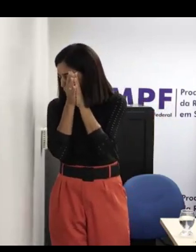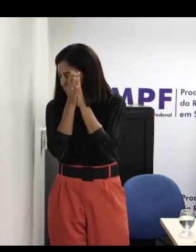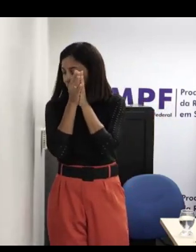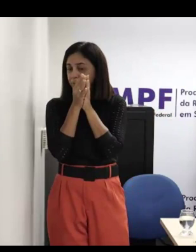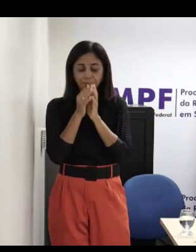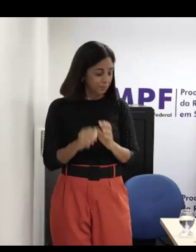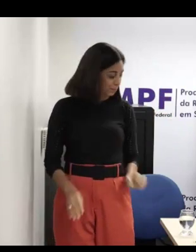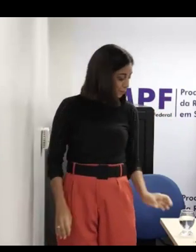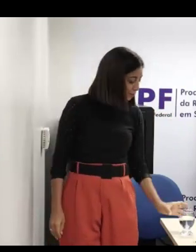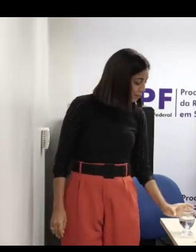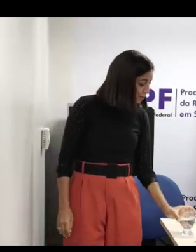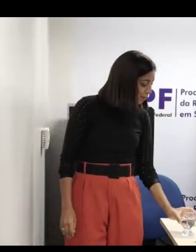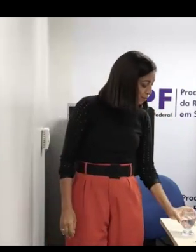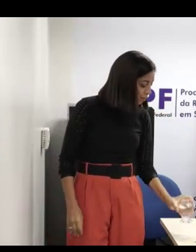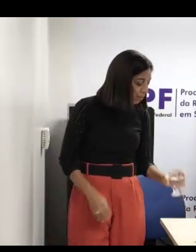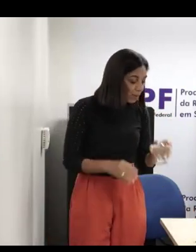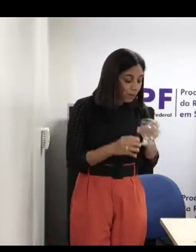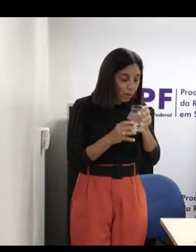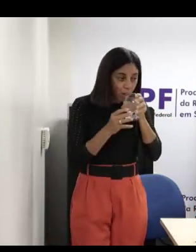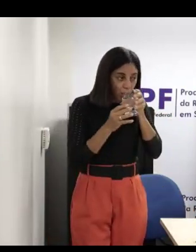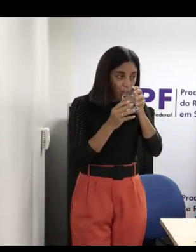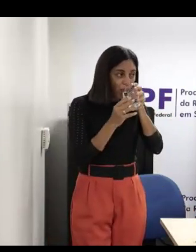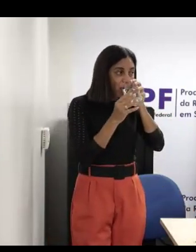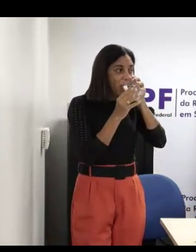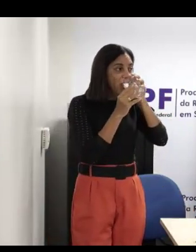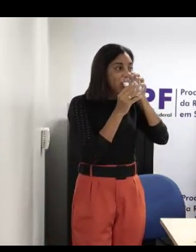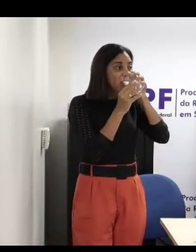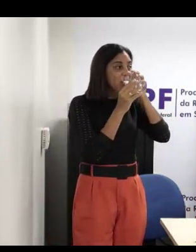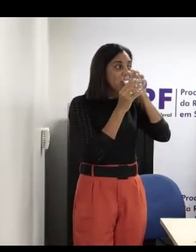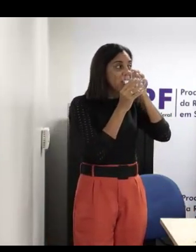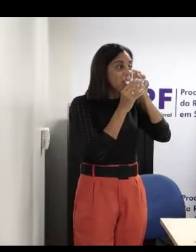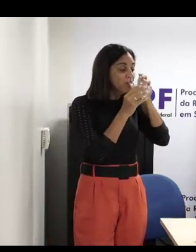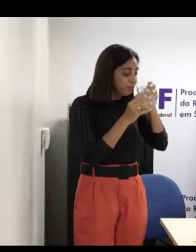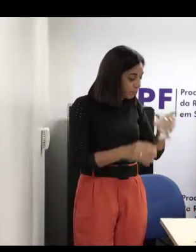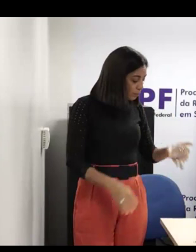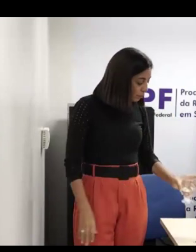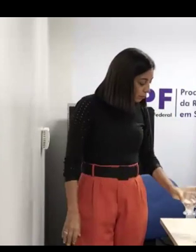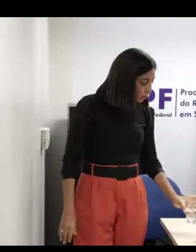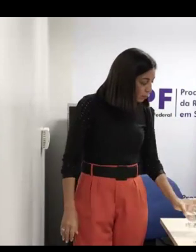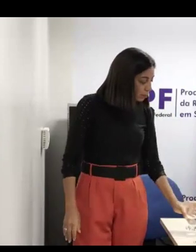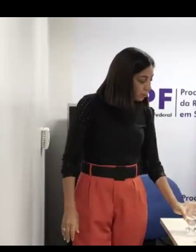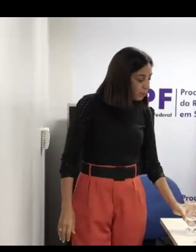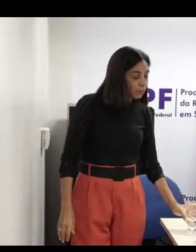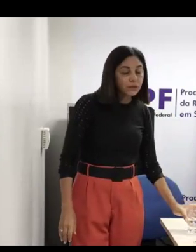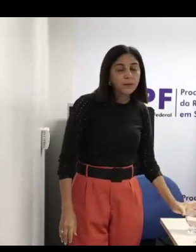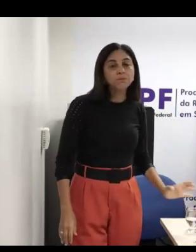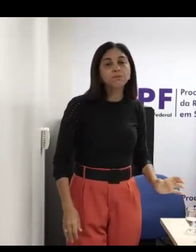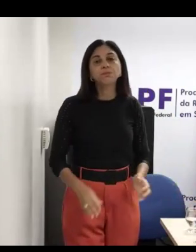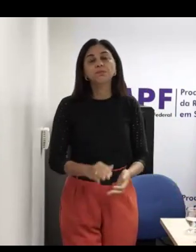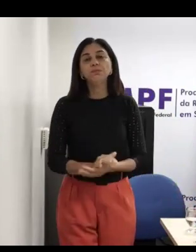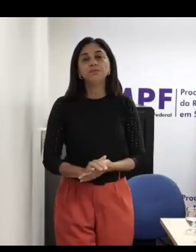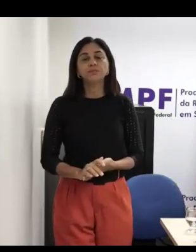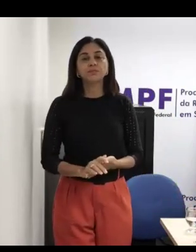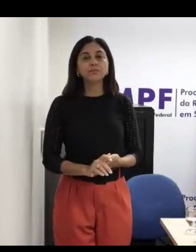Federal está aberta para vocês levarem sugestões é importante vocês participarem é como o Dr Gilberto frisou aqui